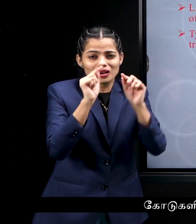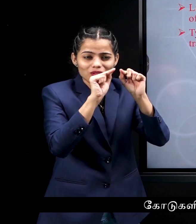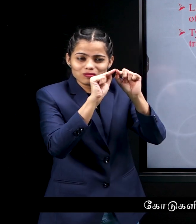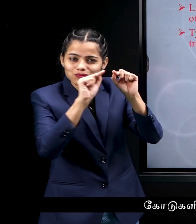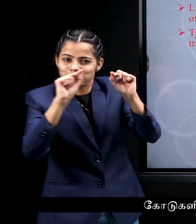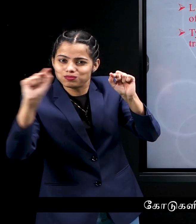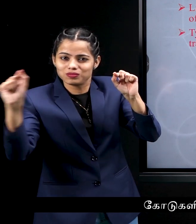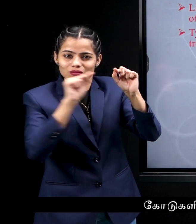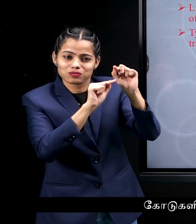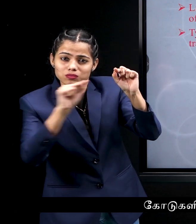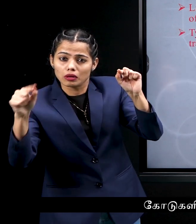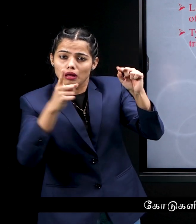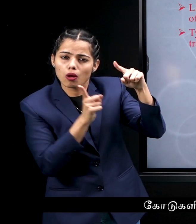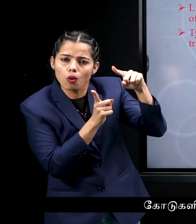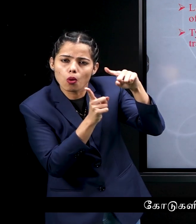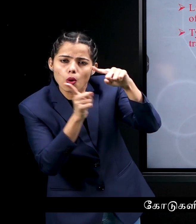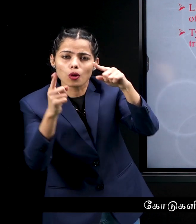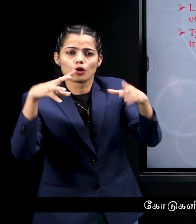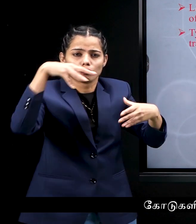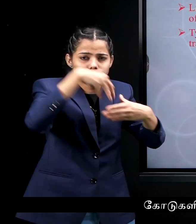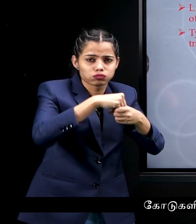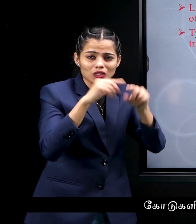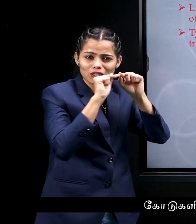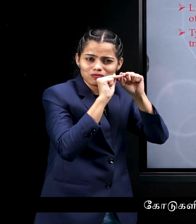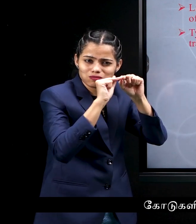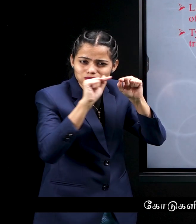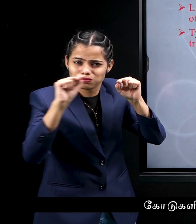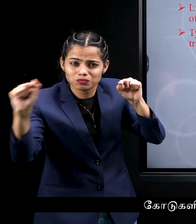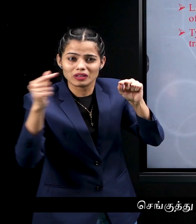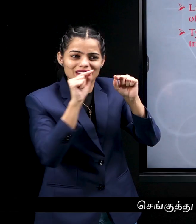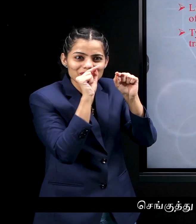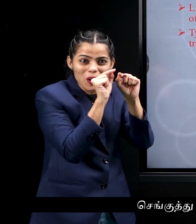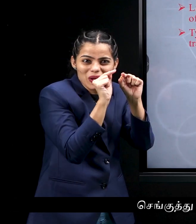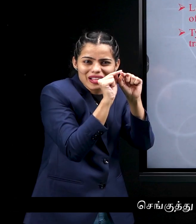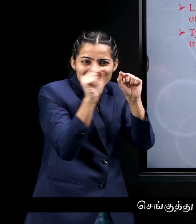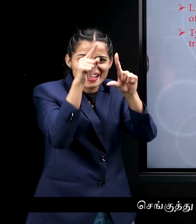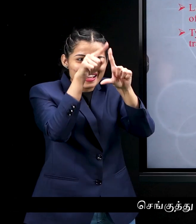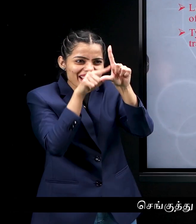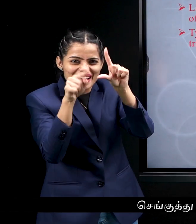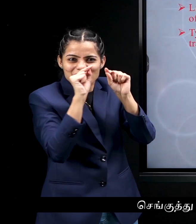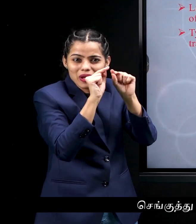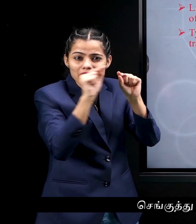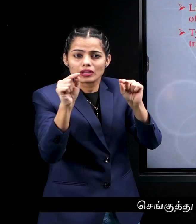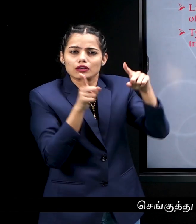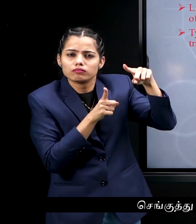கோடுகளின் வகைகளில் கிடைமட்ட, உச்சி, இணை, செங்குத்து மற்றும் குறுக்குவெட்டி கோடுகள் அடங்கும்.